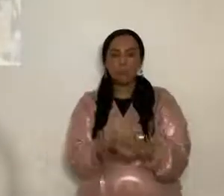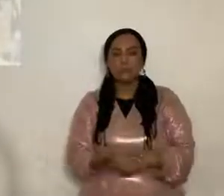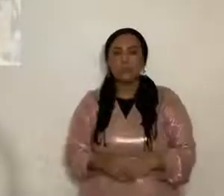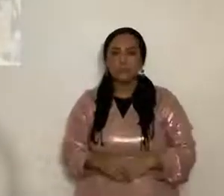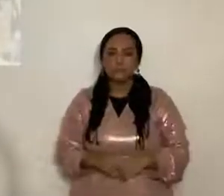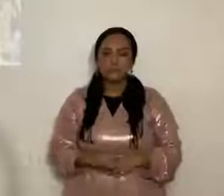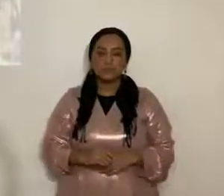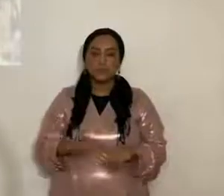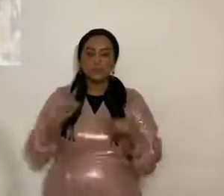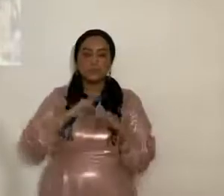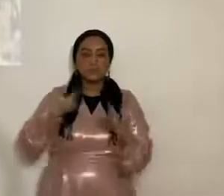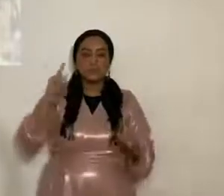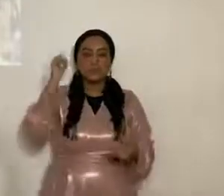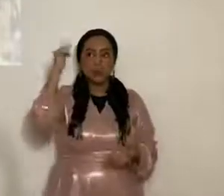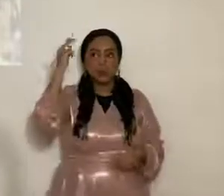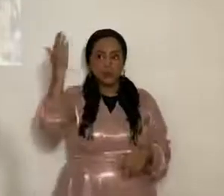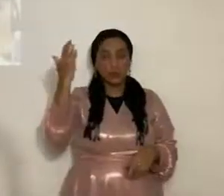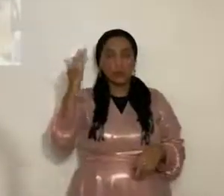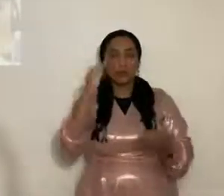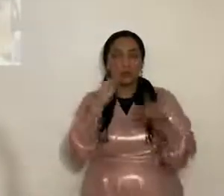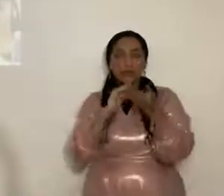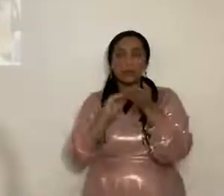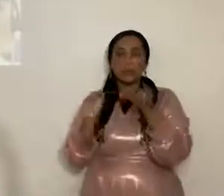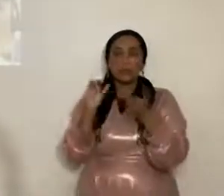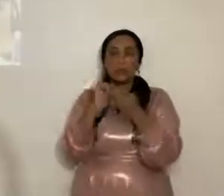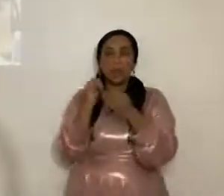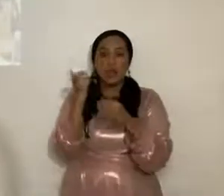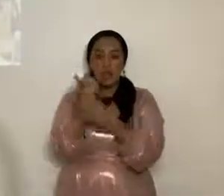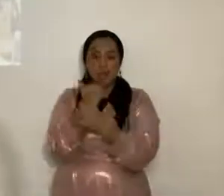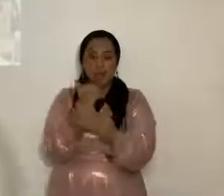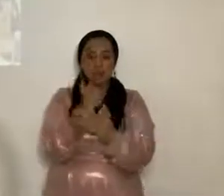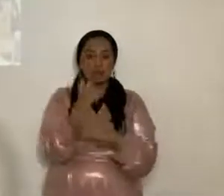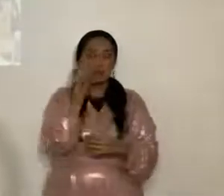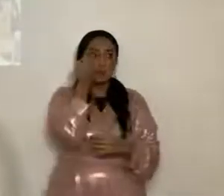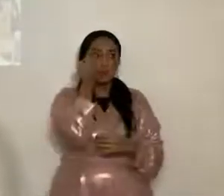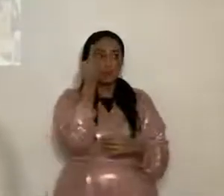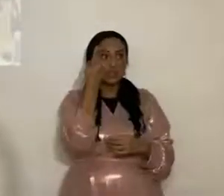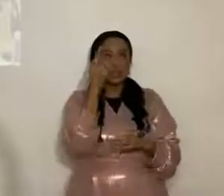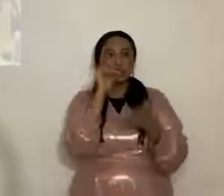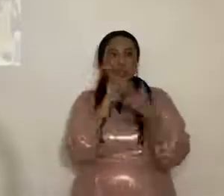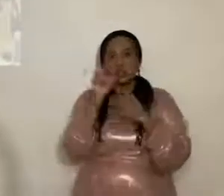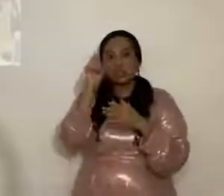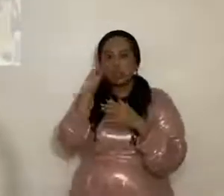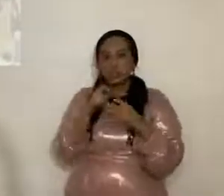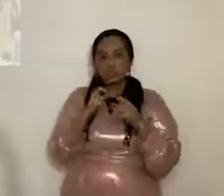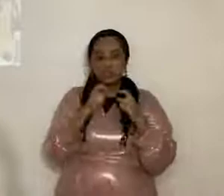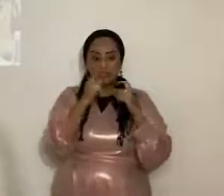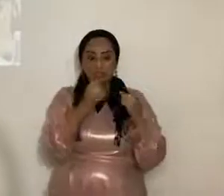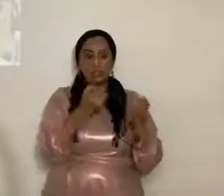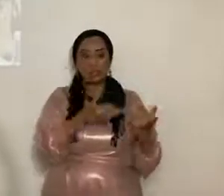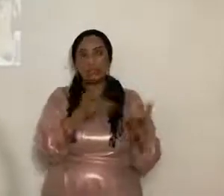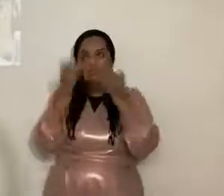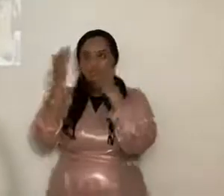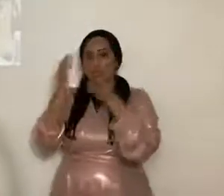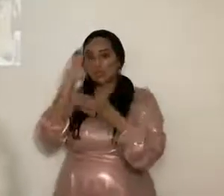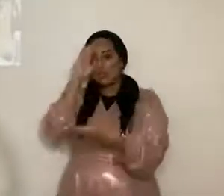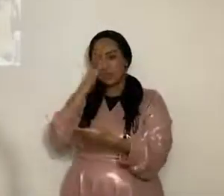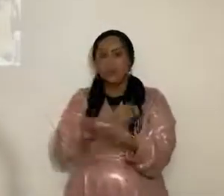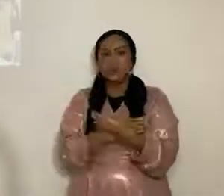promesa. Pero Yahweh permite que Abraham entienda que le tiene que ofrecer a ese hijo. Vamos a